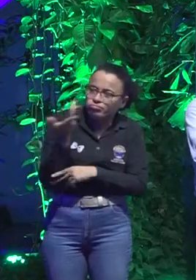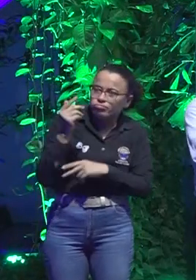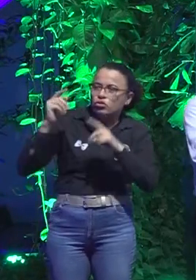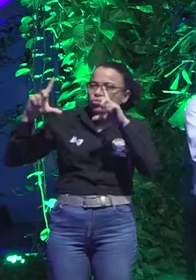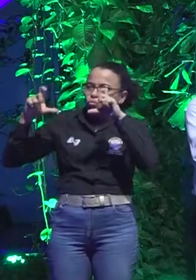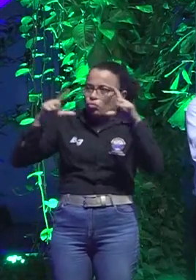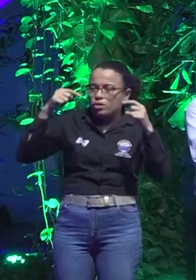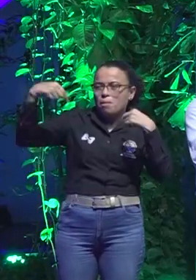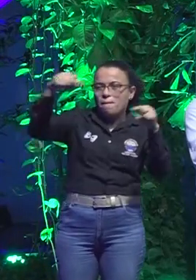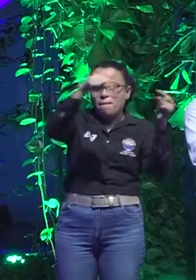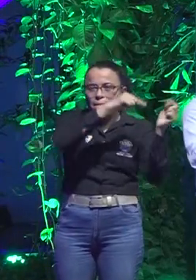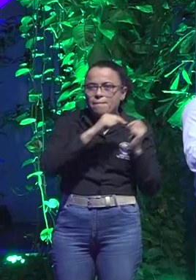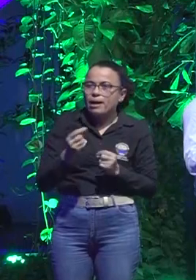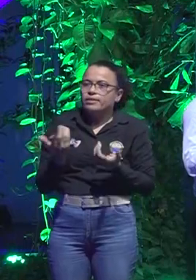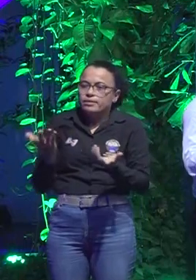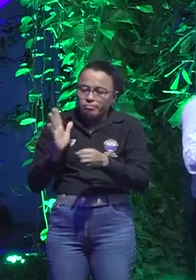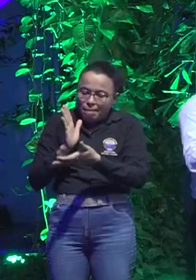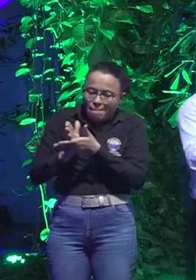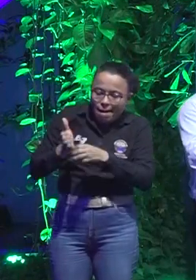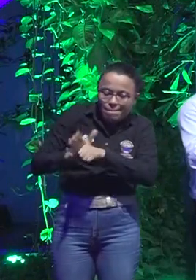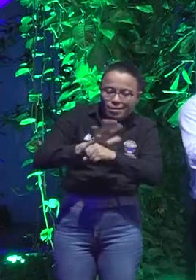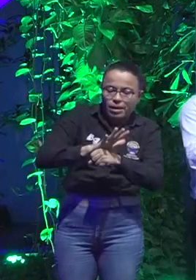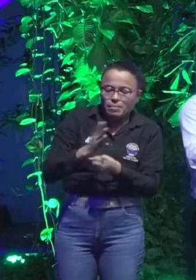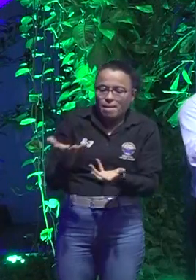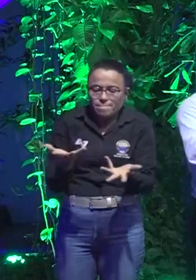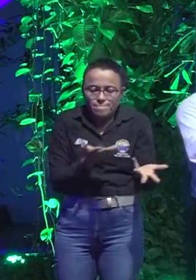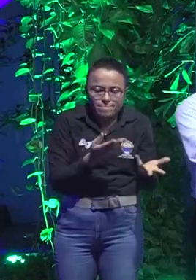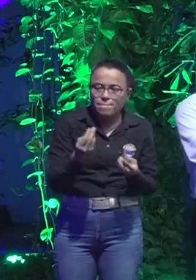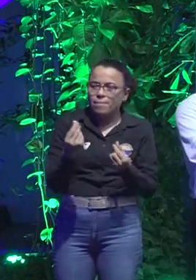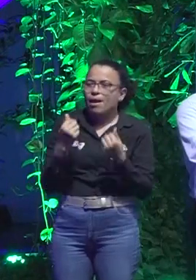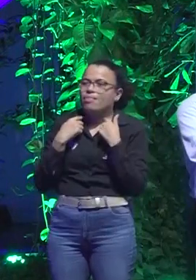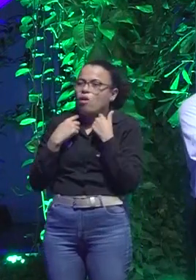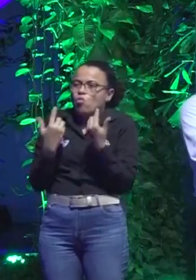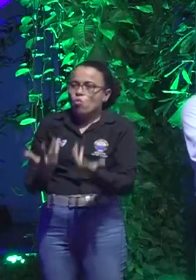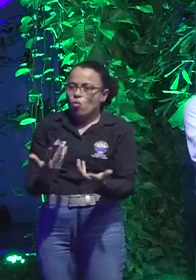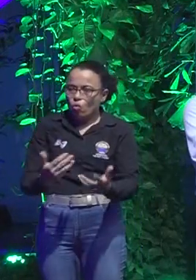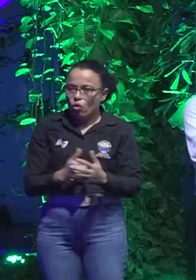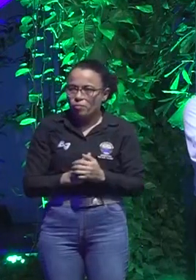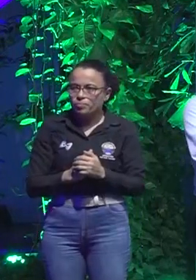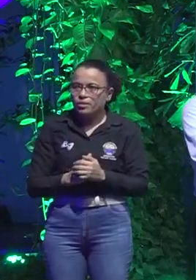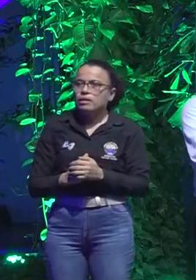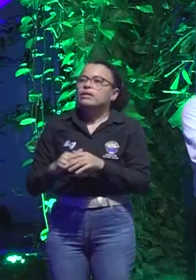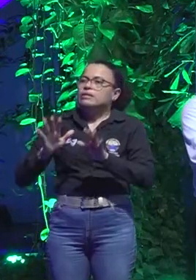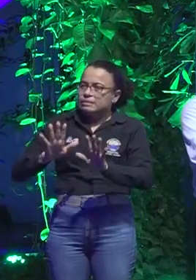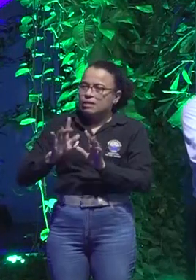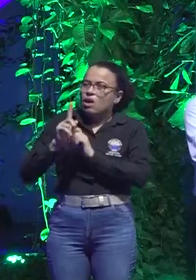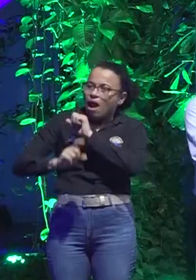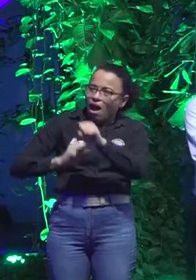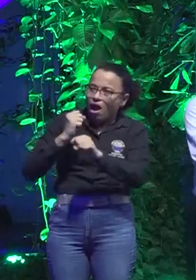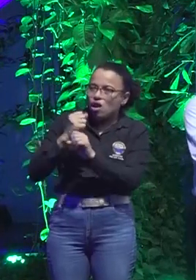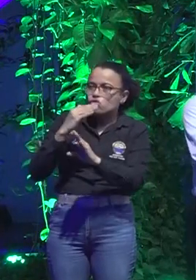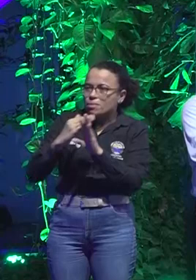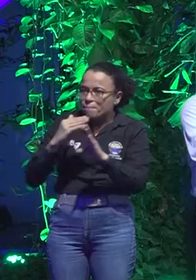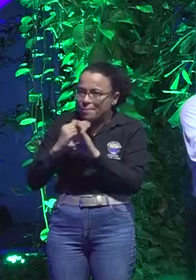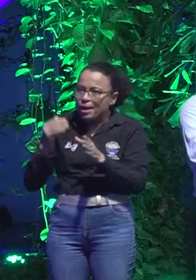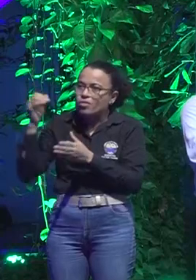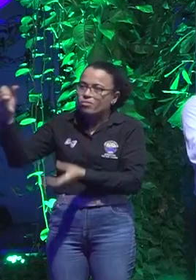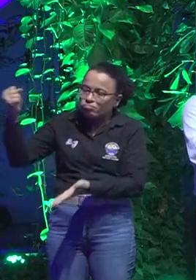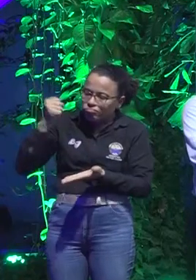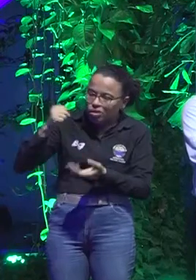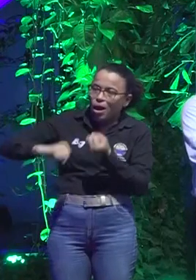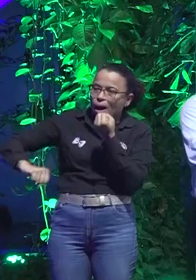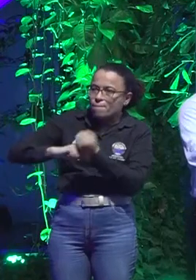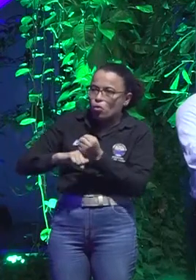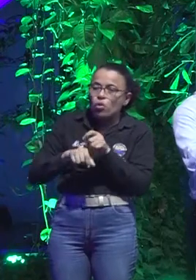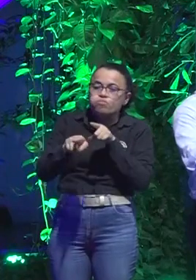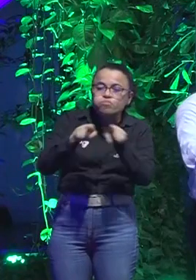hacían? A jóvenes que no tenían cómo retornar a sus municipios. Y mantuvimos durante 1.5 años con ese fondo a gente del aseo, a